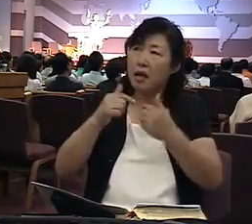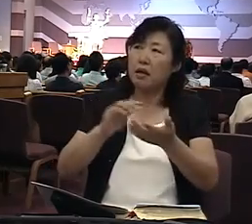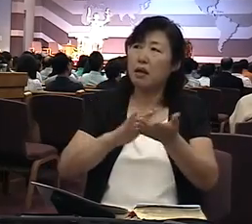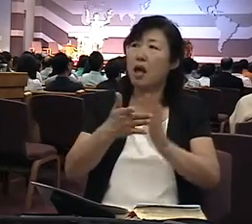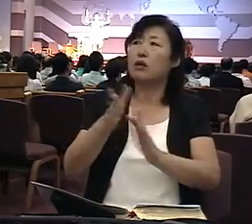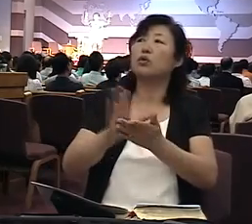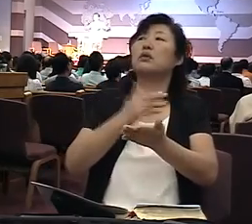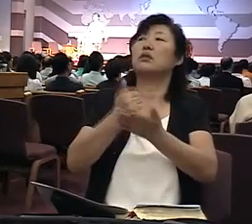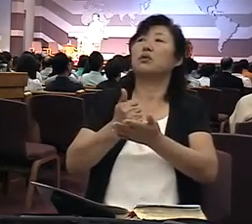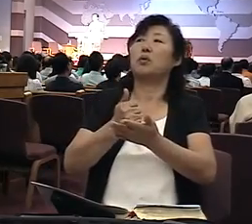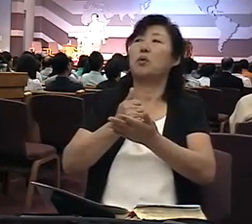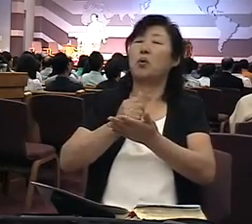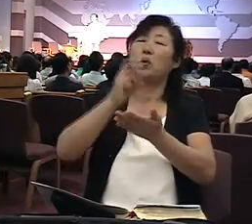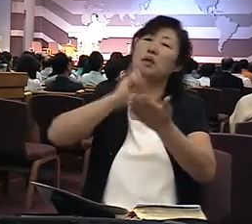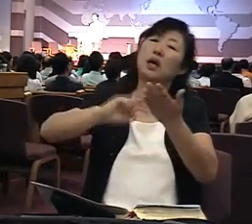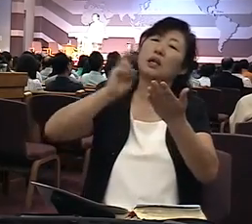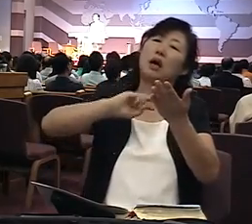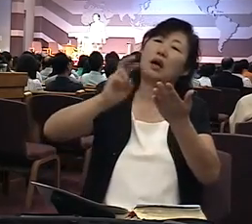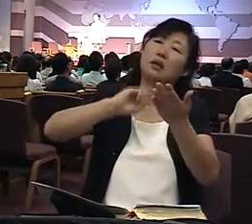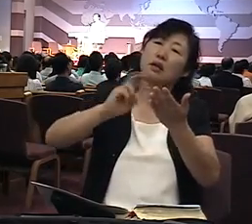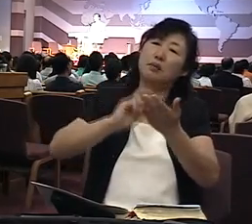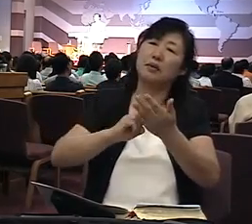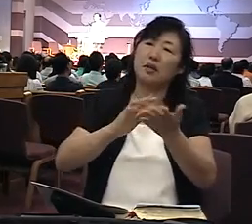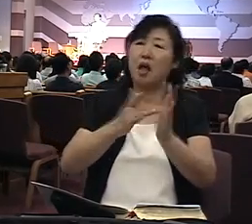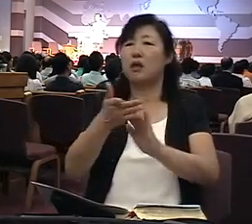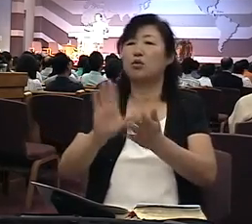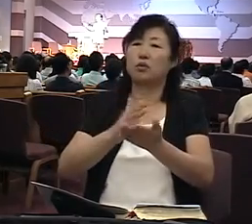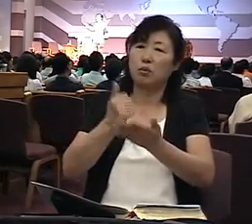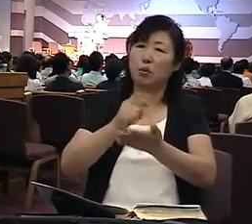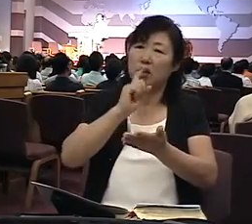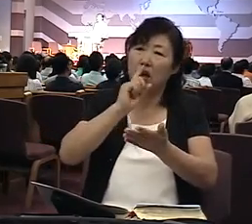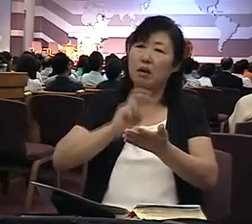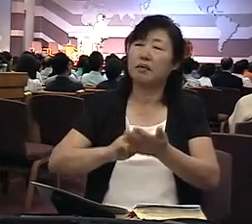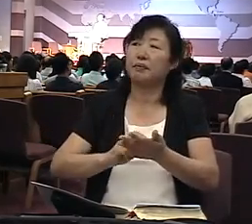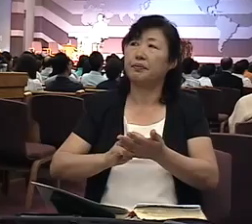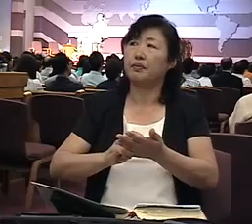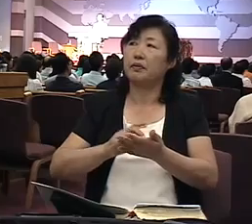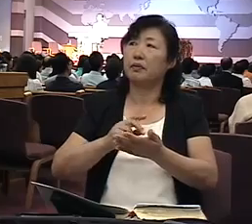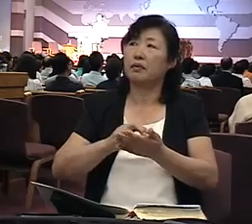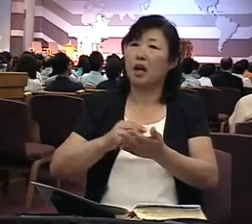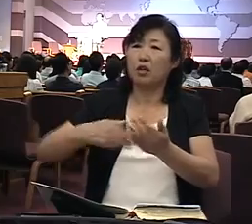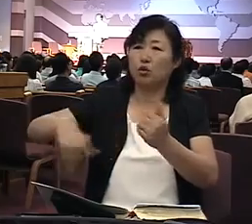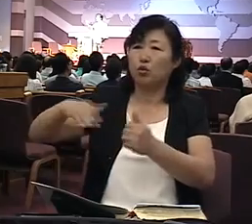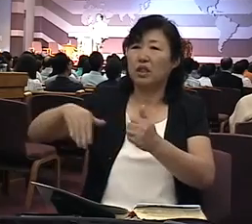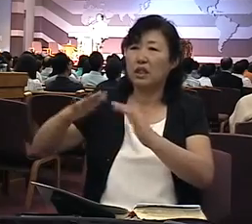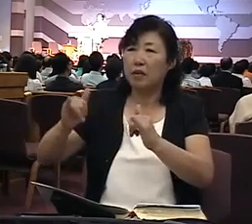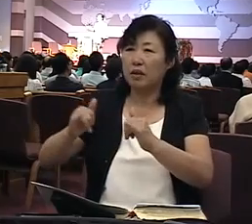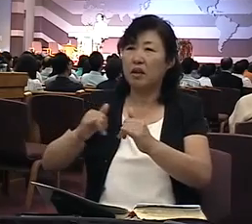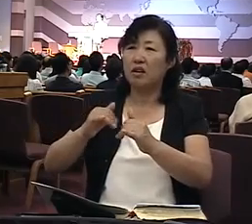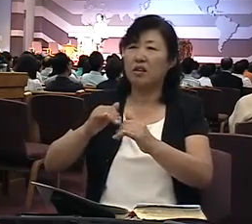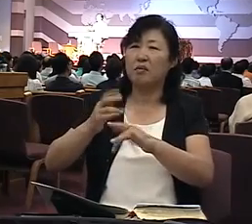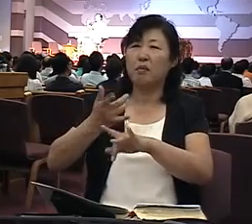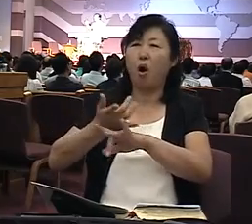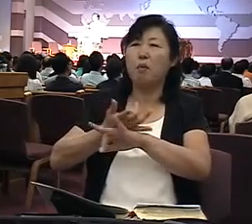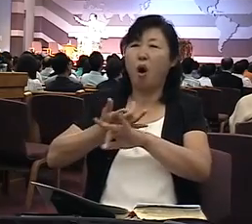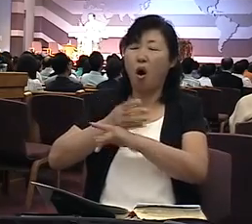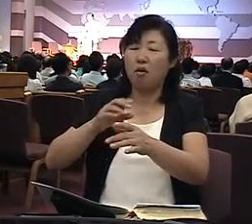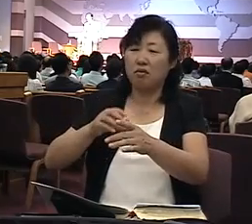예수 그리스도 찬양, 예수 그리스도를 찬양하더라고요. 그래서 주위에 있는 사람들이 별명을 붙여줍니다. 아이고, 저 사람들은